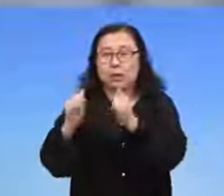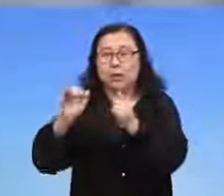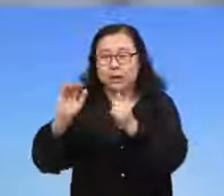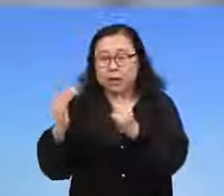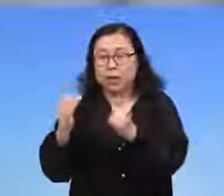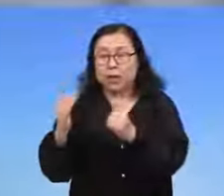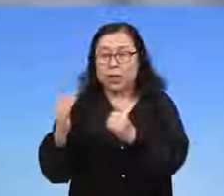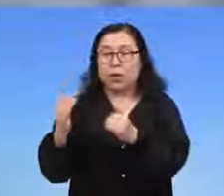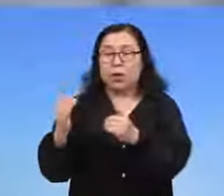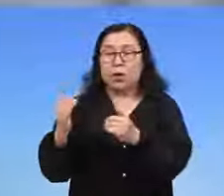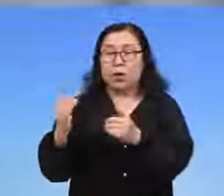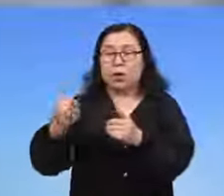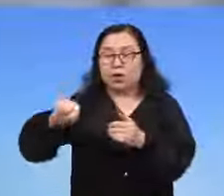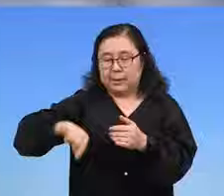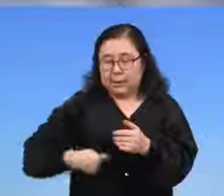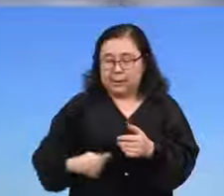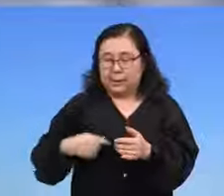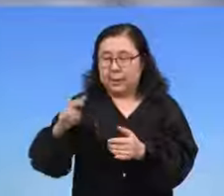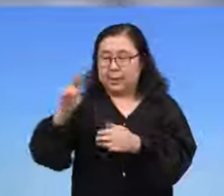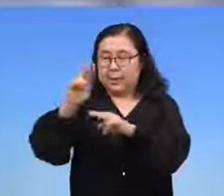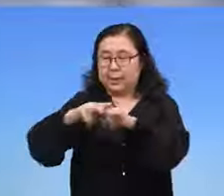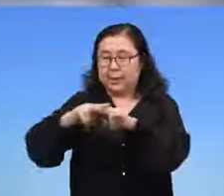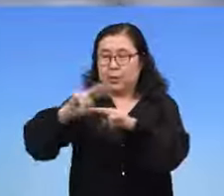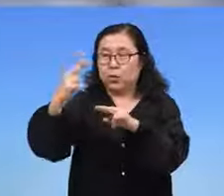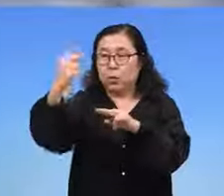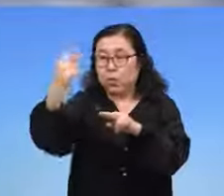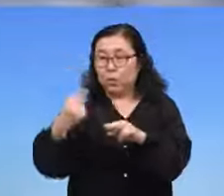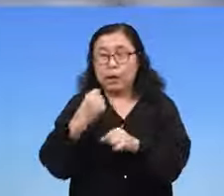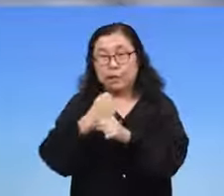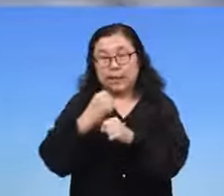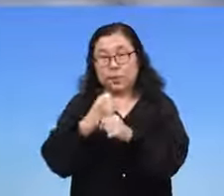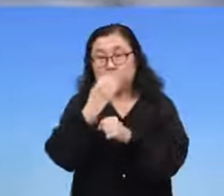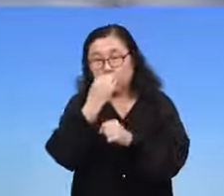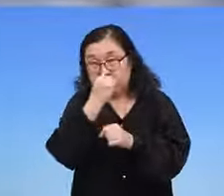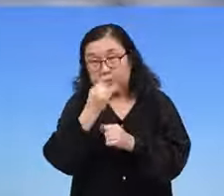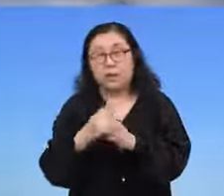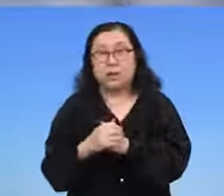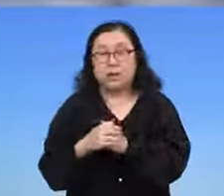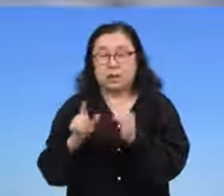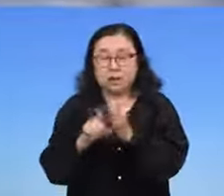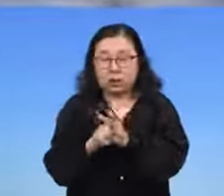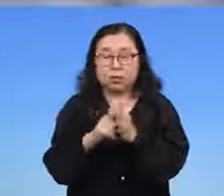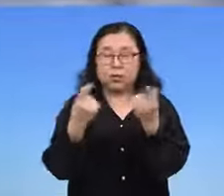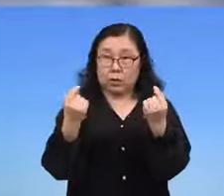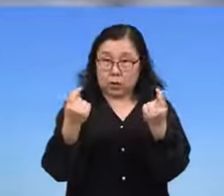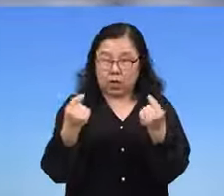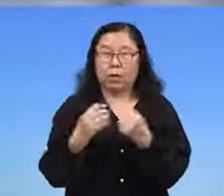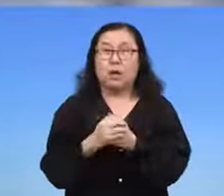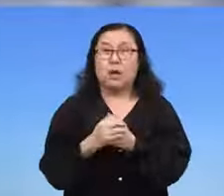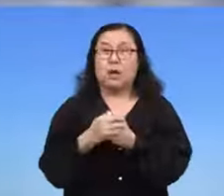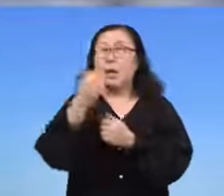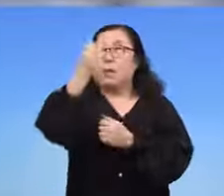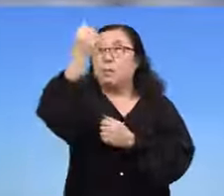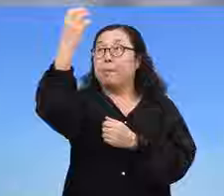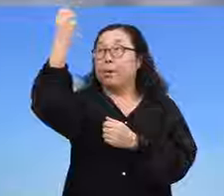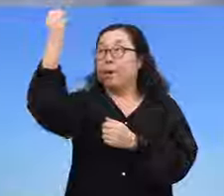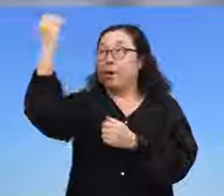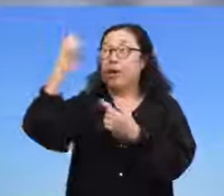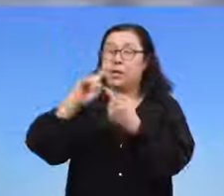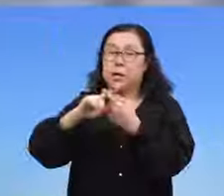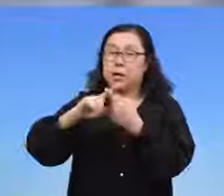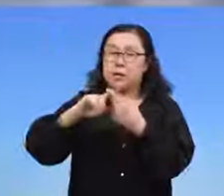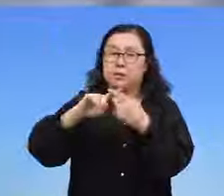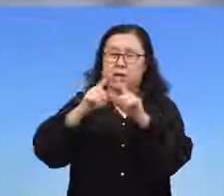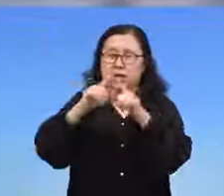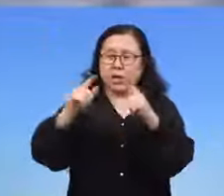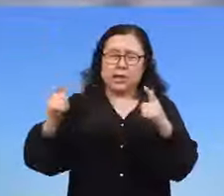다시 원리로 되돌리게 하는 힘이 되는 거 아닙니까? 신앙의 원리도 마찬가지입니다. 여기 나오는 별에 대해